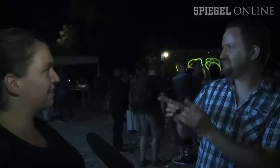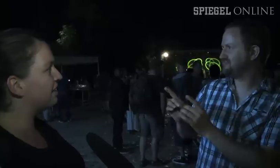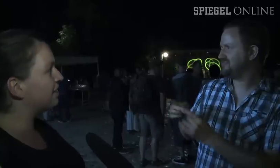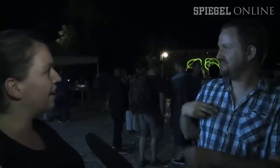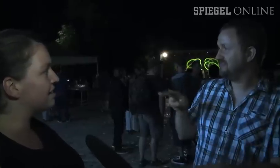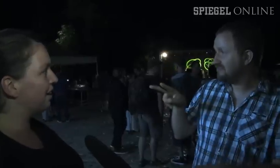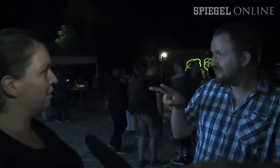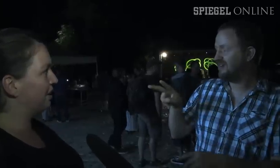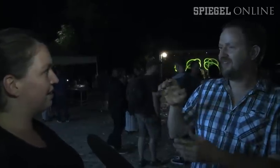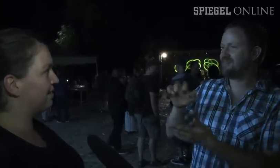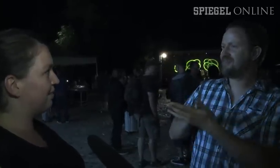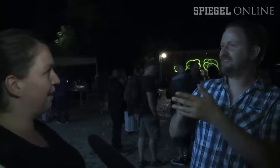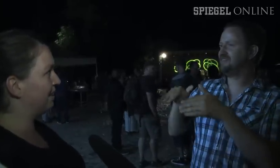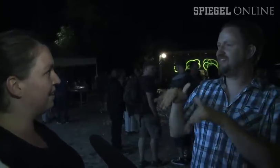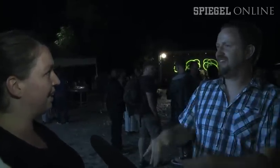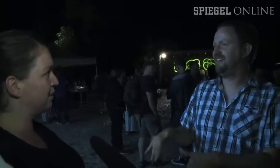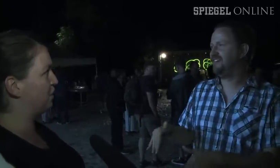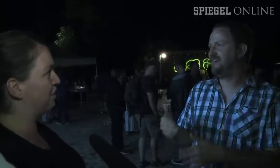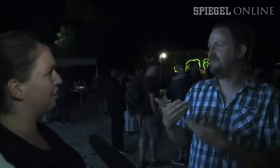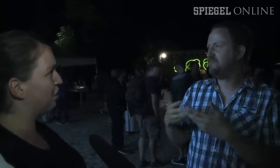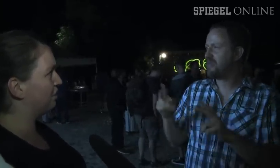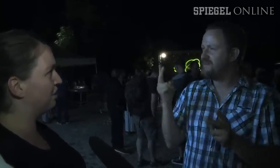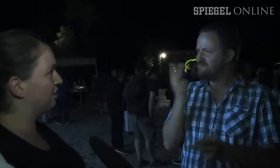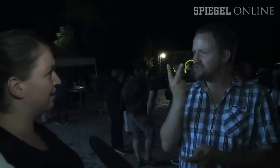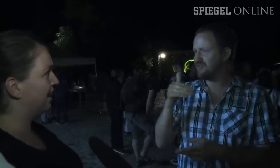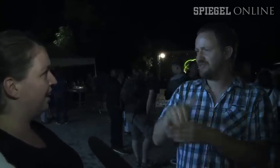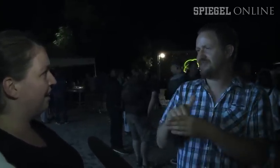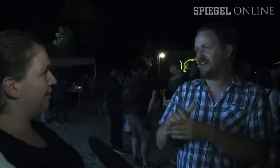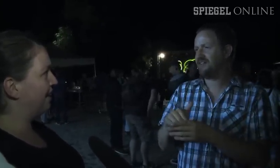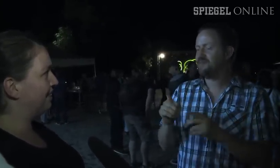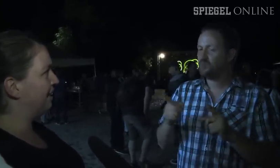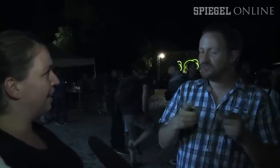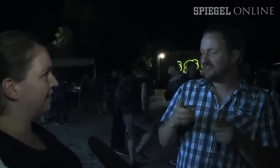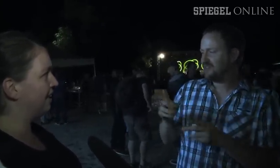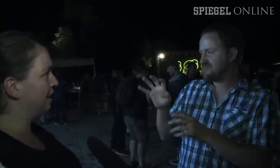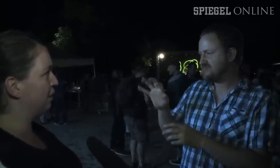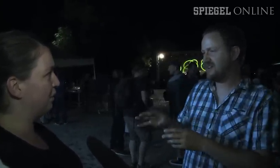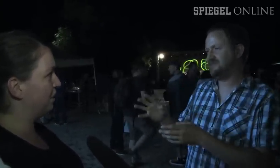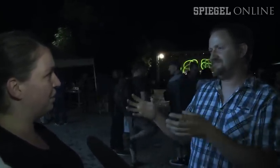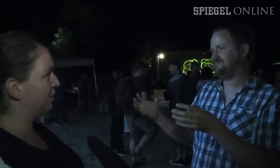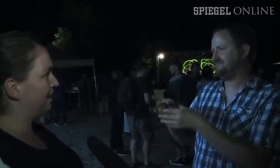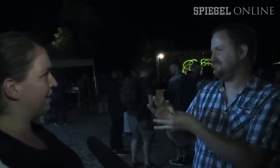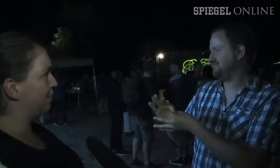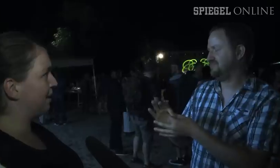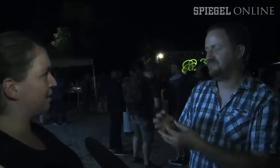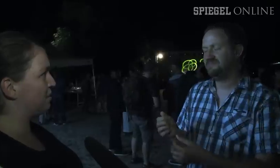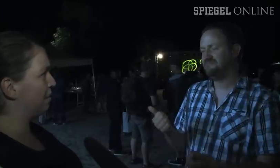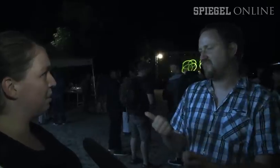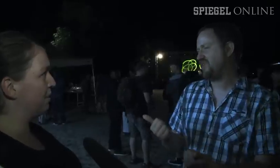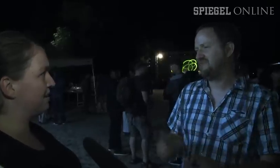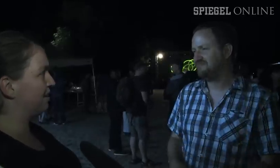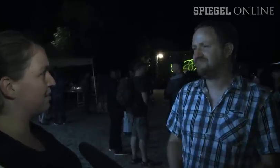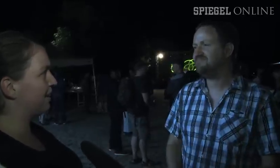Ich hatte richtig Gänsehaut jetzt, weil ich den Text verstehen konnte und weil ich den Inhalt der Lieder verstehen konnte, weil es einfach